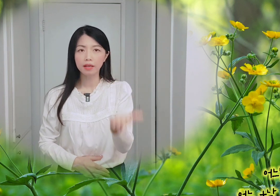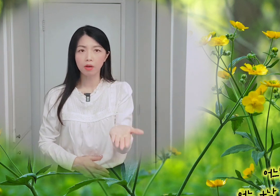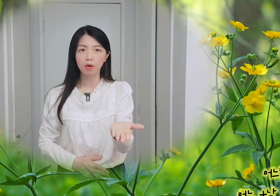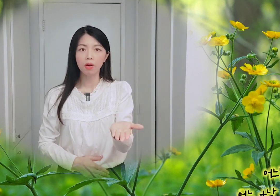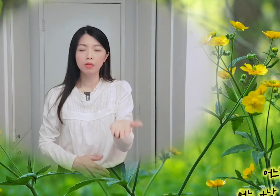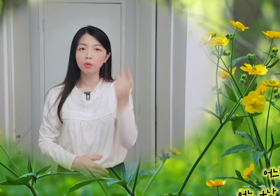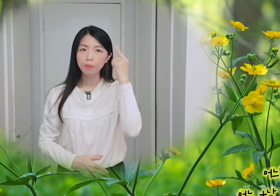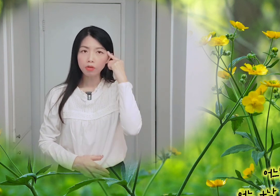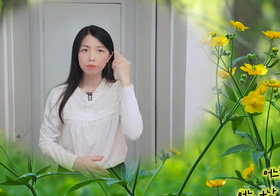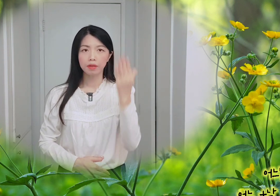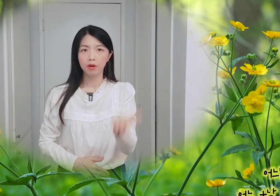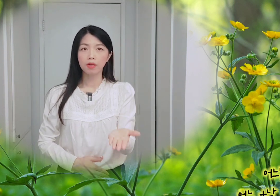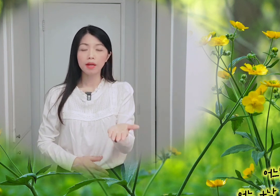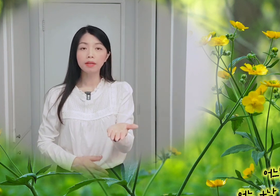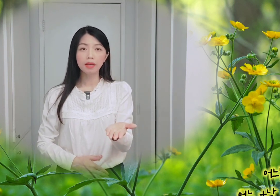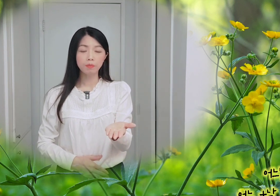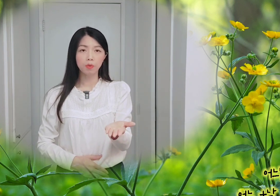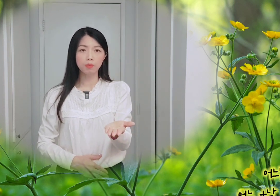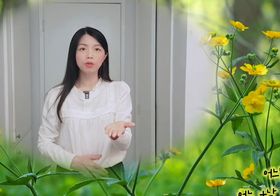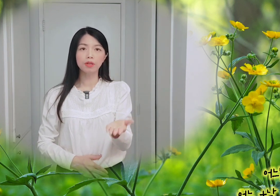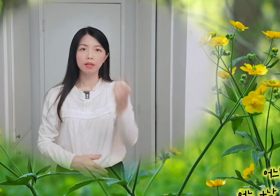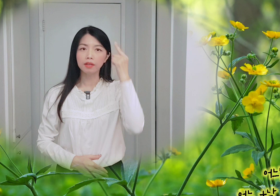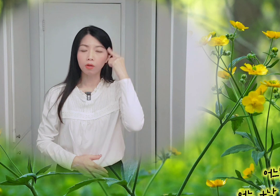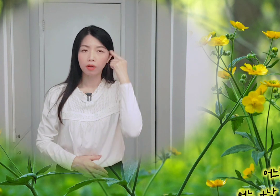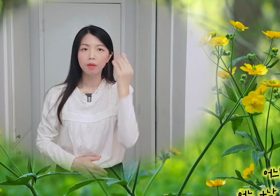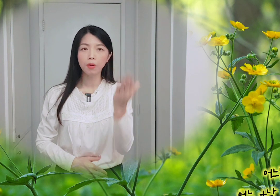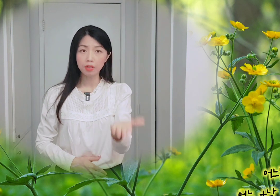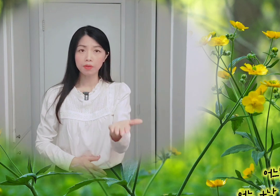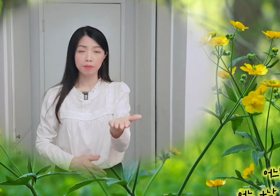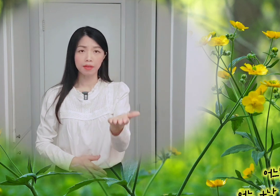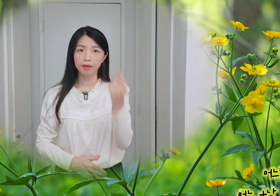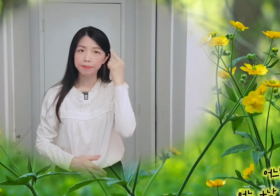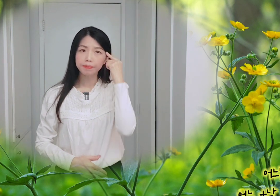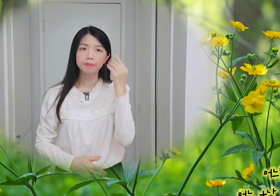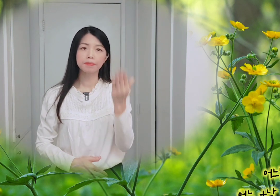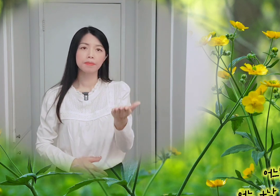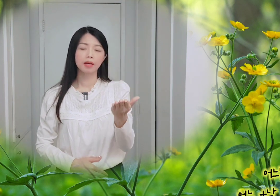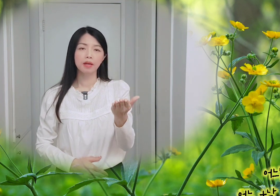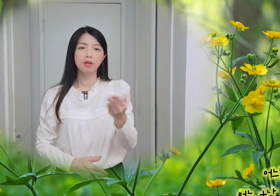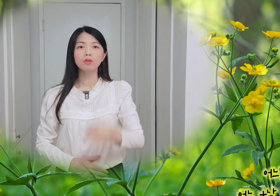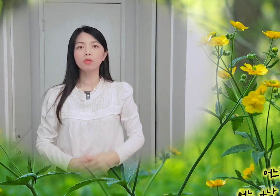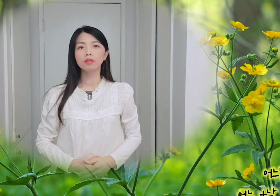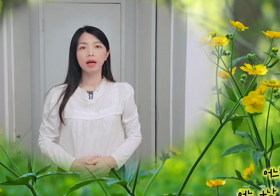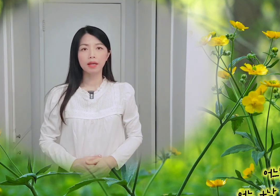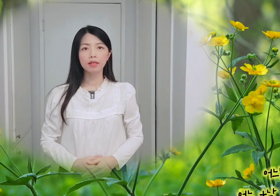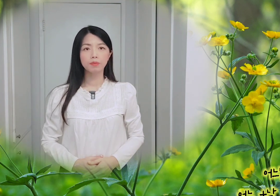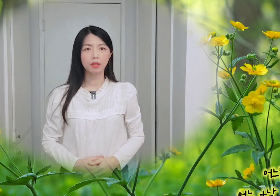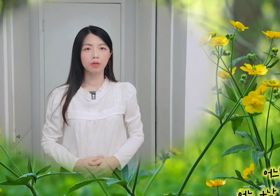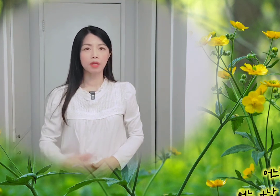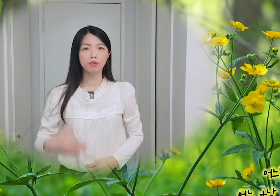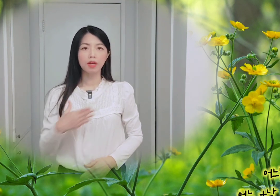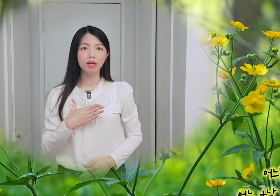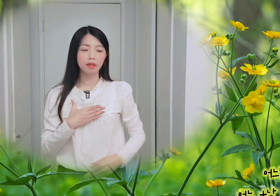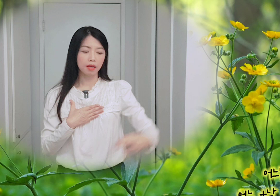상대를 향해서 손을 펴주시면 돼요. 상대에게 뭘 물을 때는 이렇게 표현하시면 됩니다. 여기서는 나에게